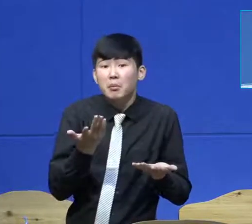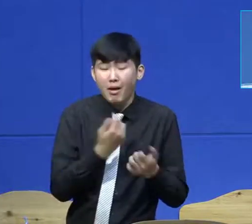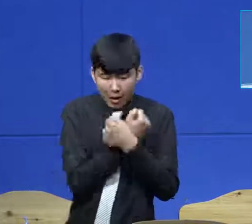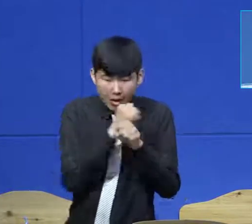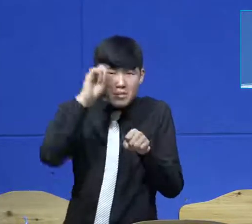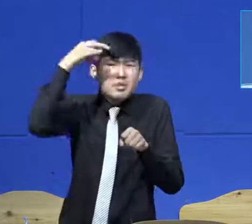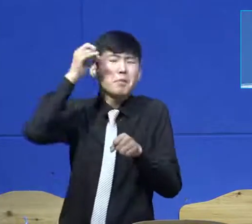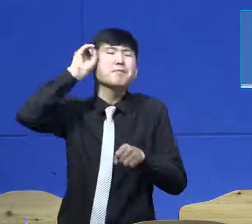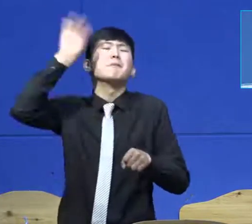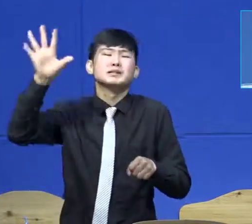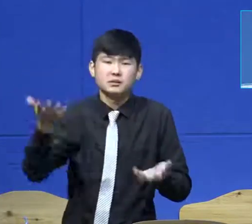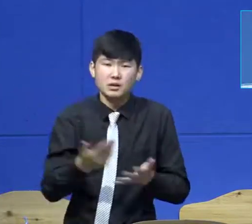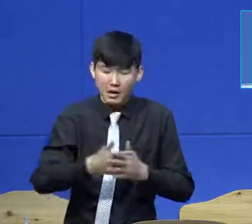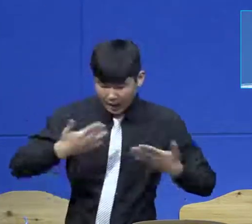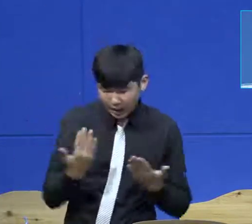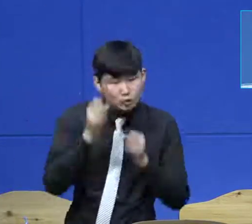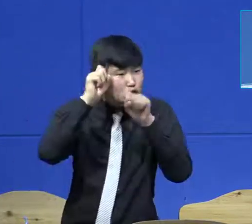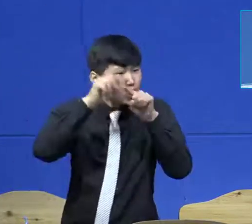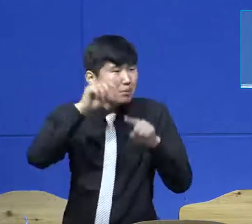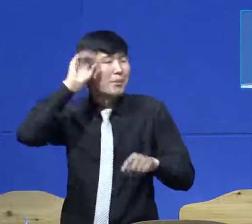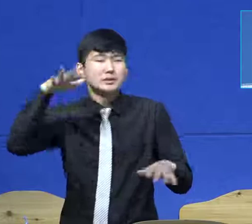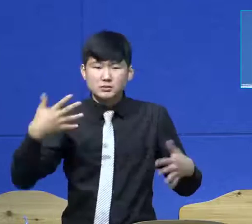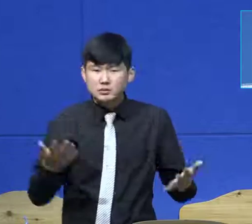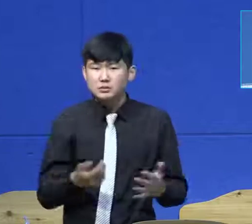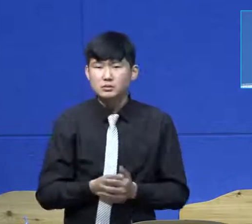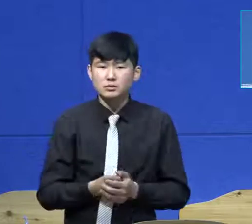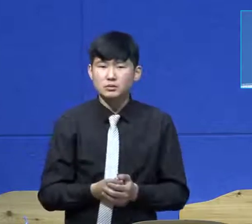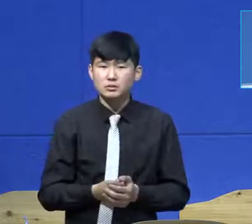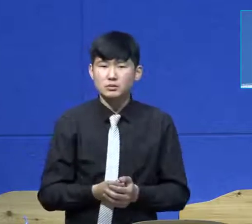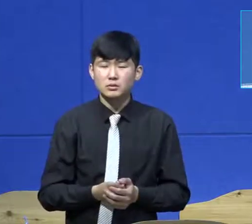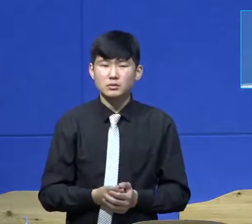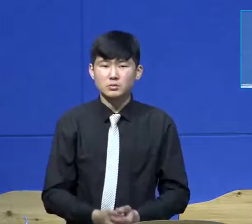мартчихдаг. Амьдарч байгаа зорилгоо мартчихдаг.